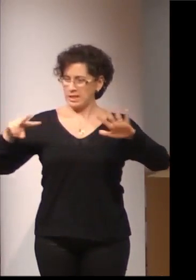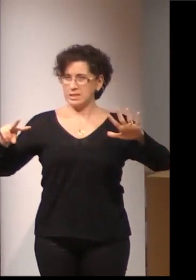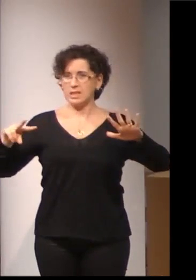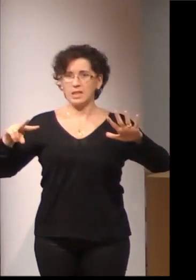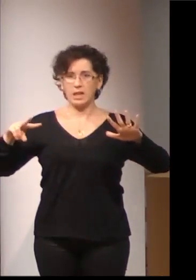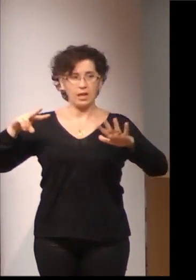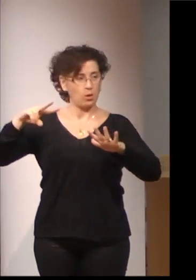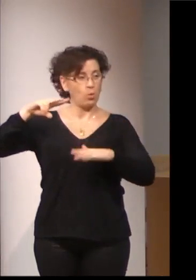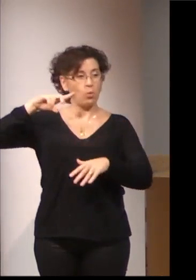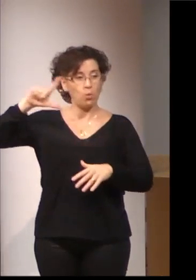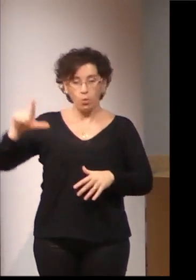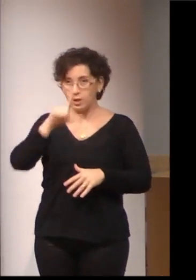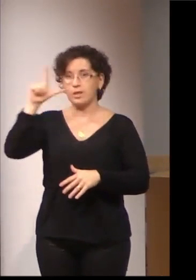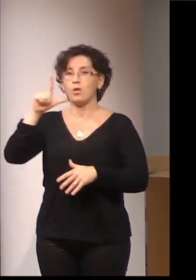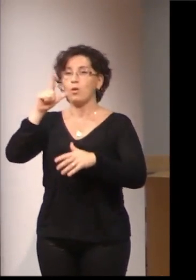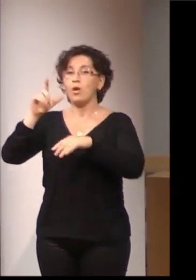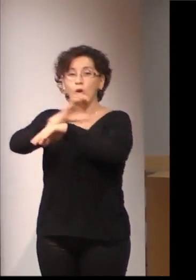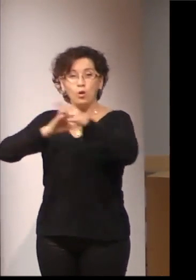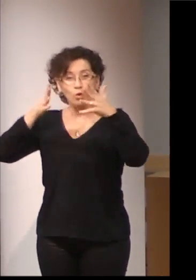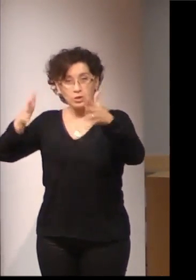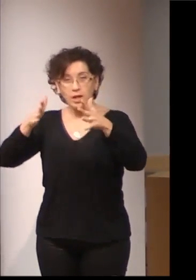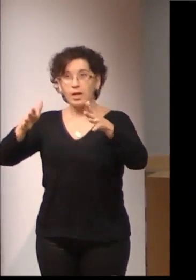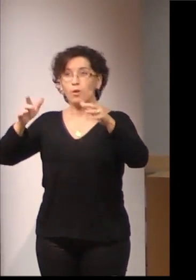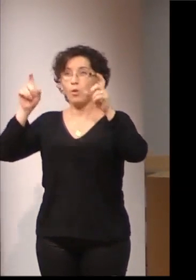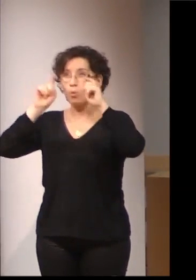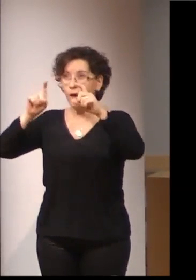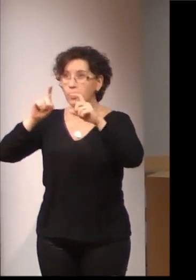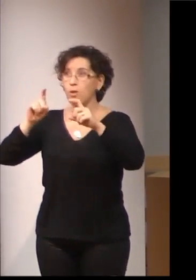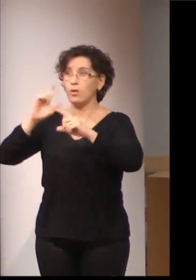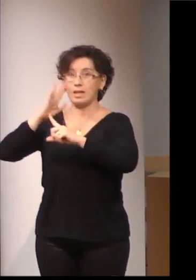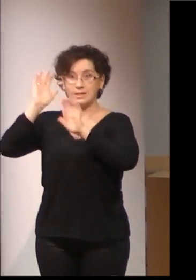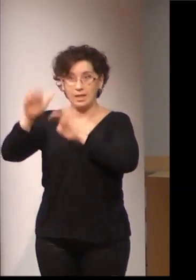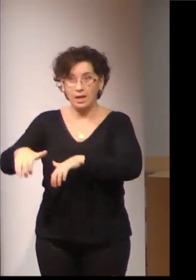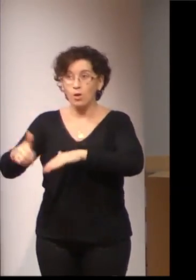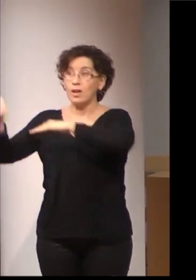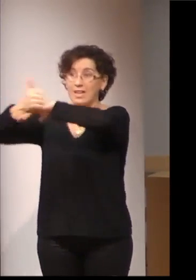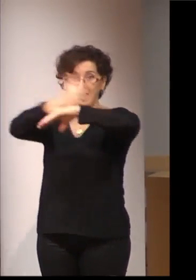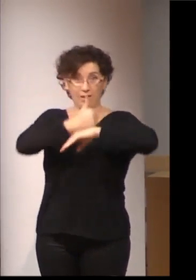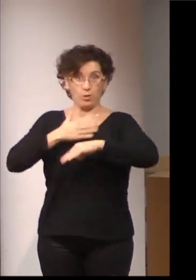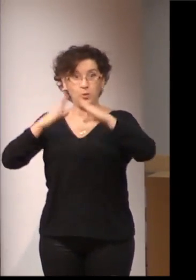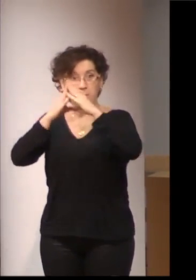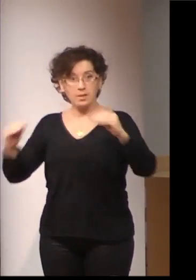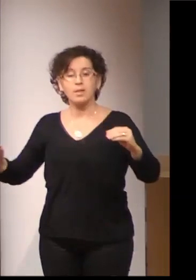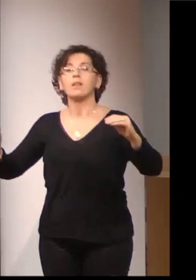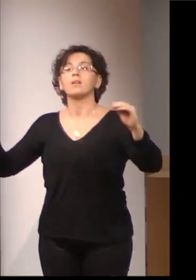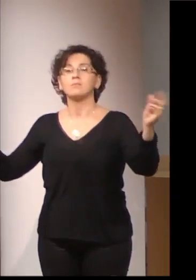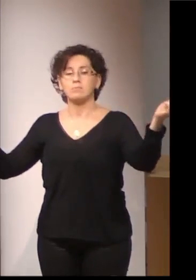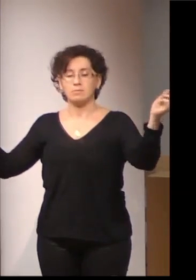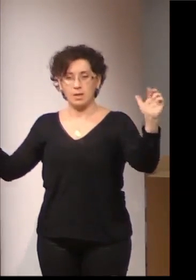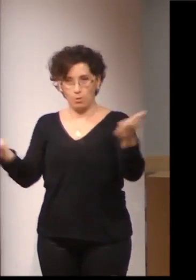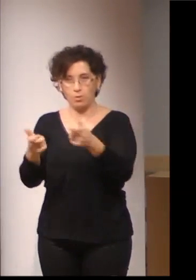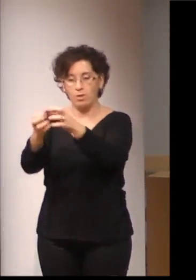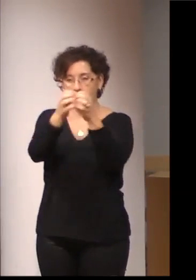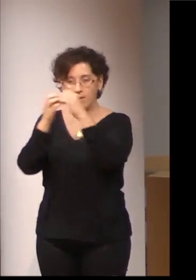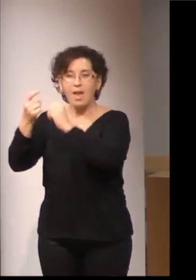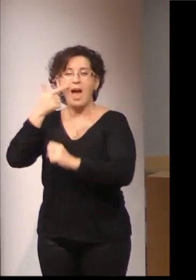julio, el consejero de Educación de Castilla y León y los rectores de las distintas universidades se sentaron a ver el futuro,